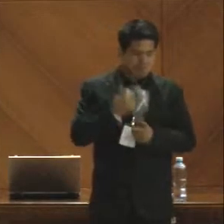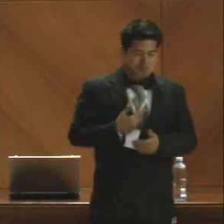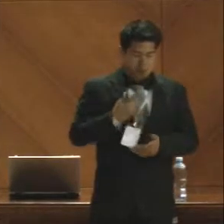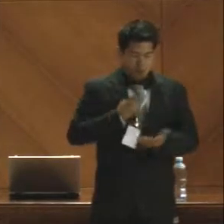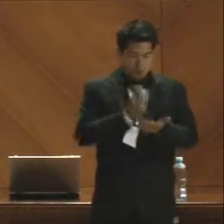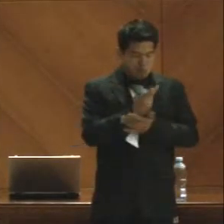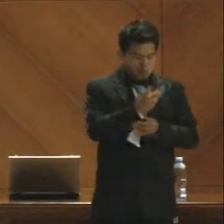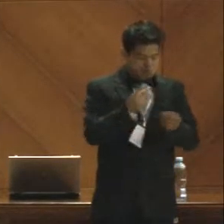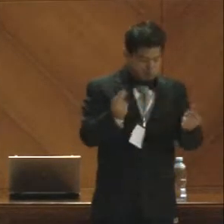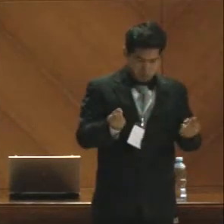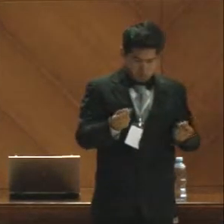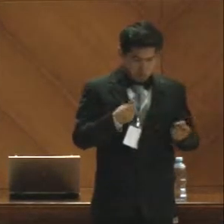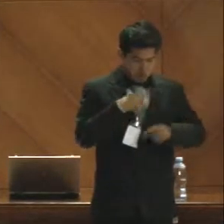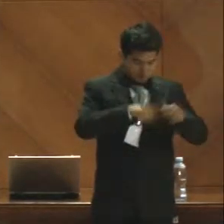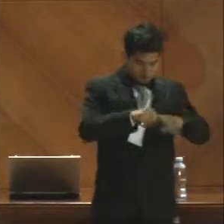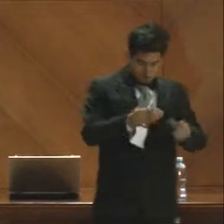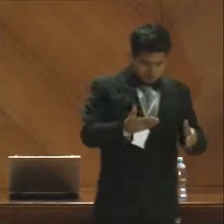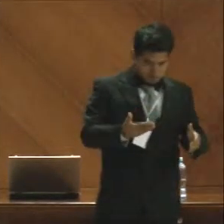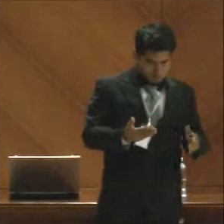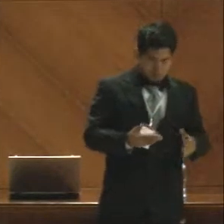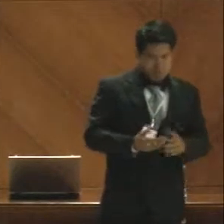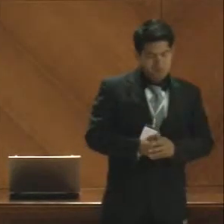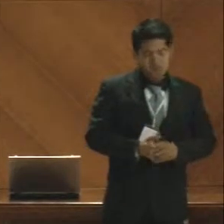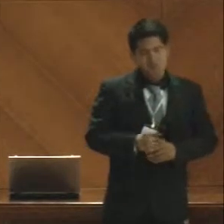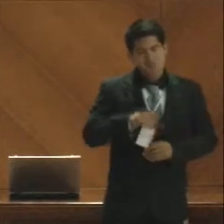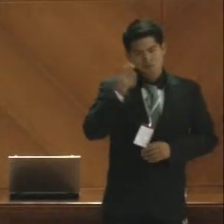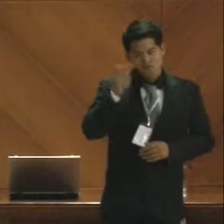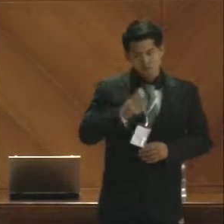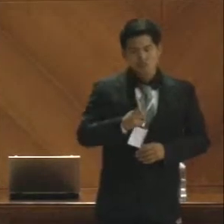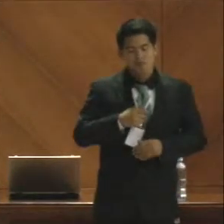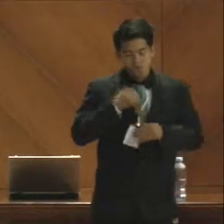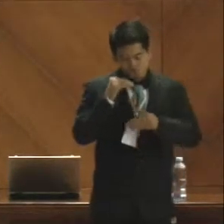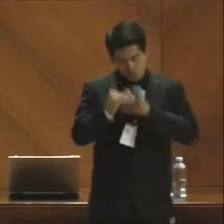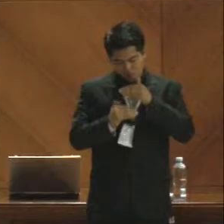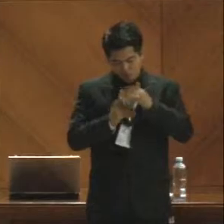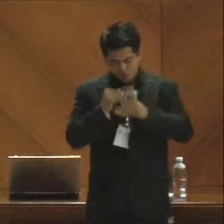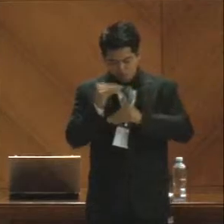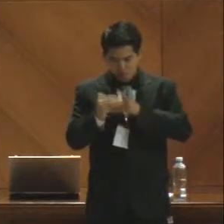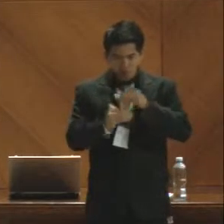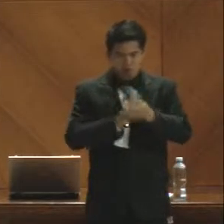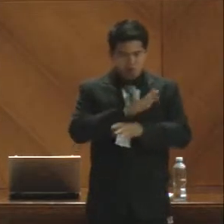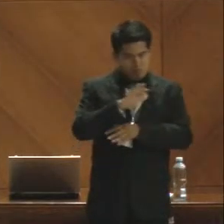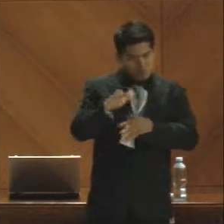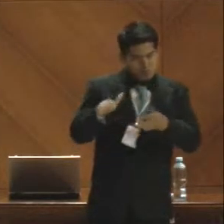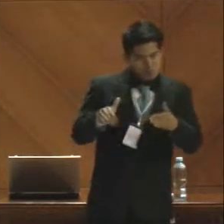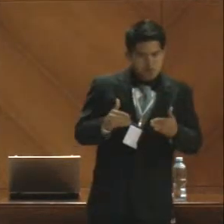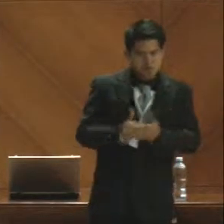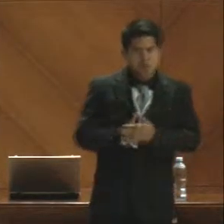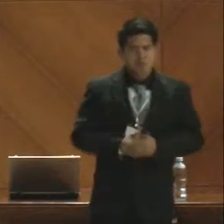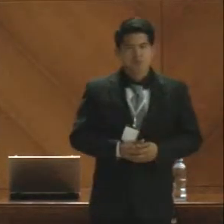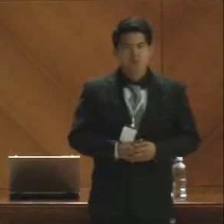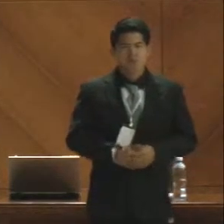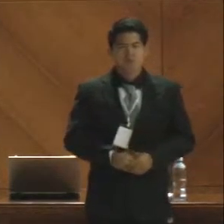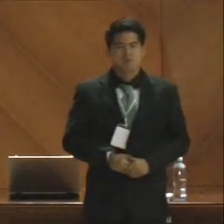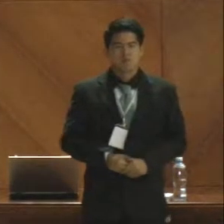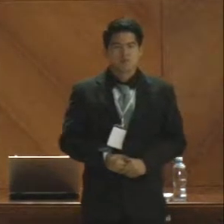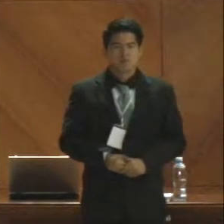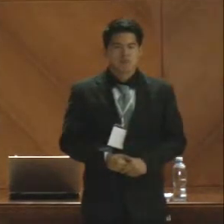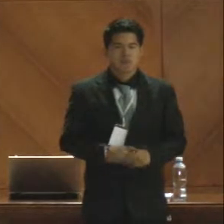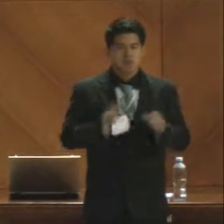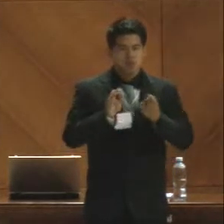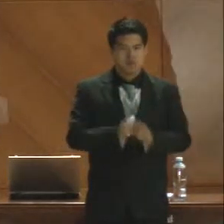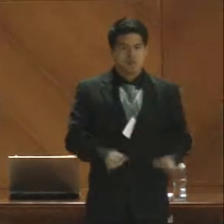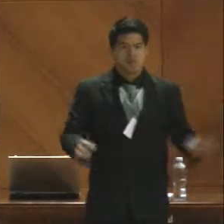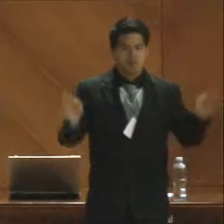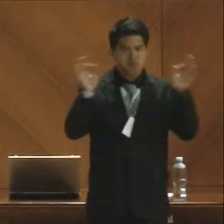puede comprar al amigo que le trae más rápido, sino que uno tiene que seguir un proceso, no es así nomás. Entonces, es importante